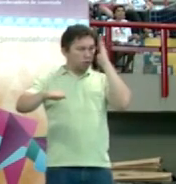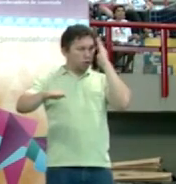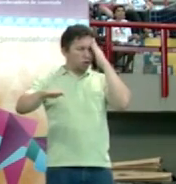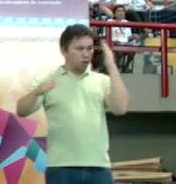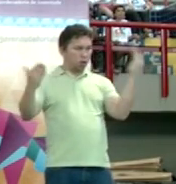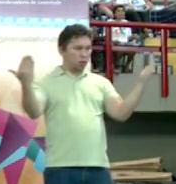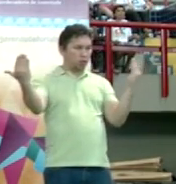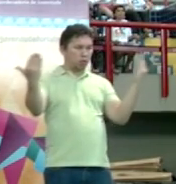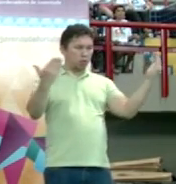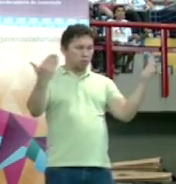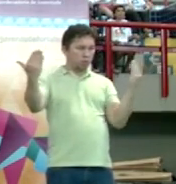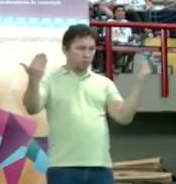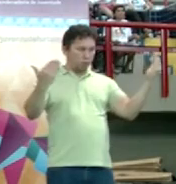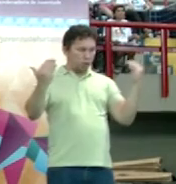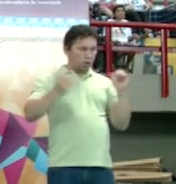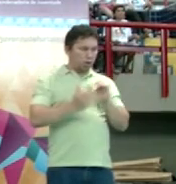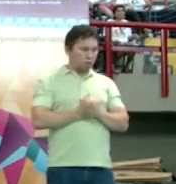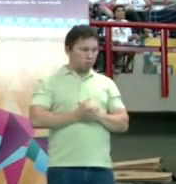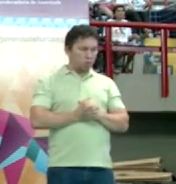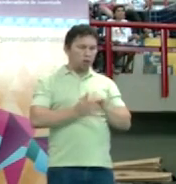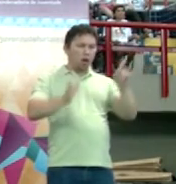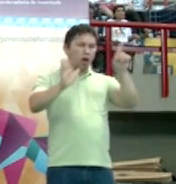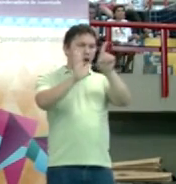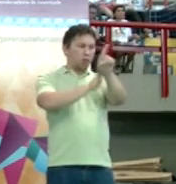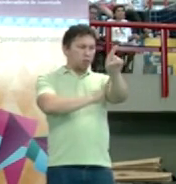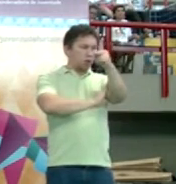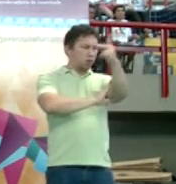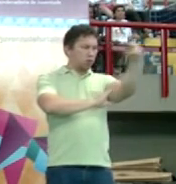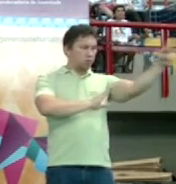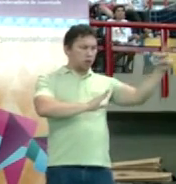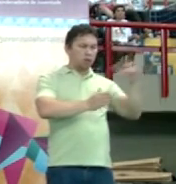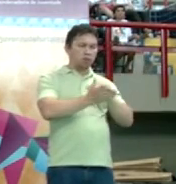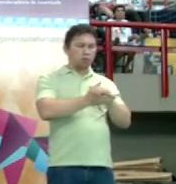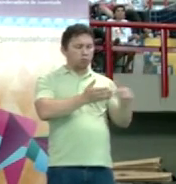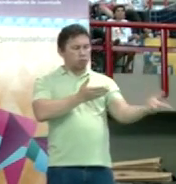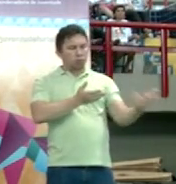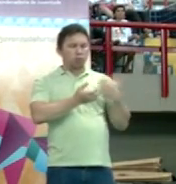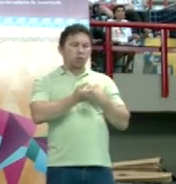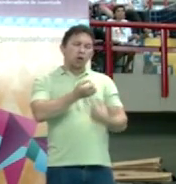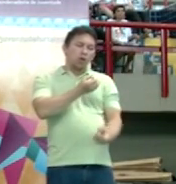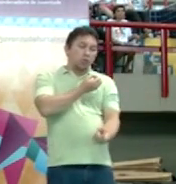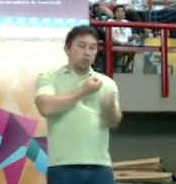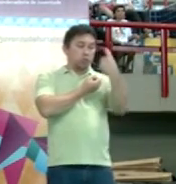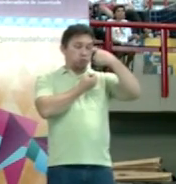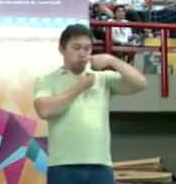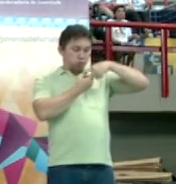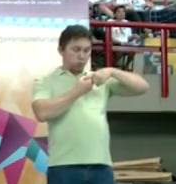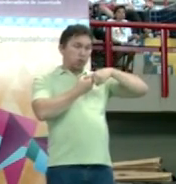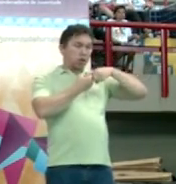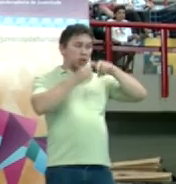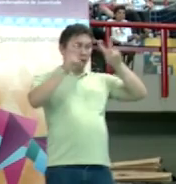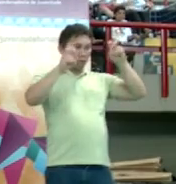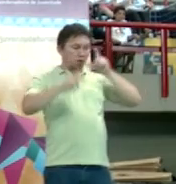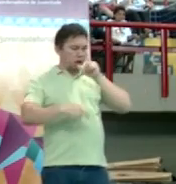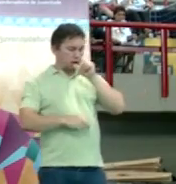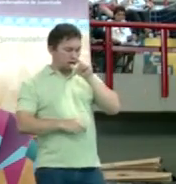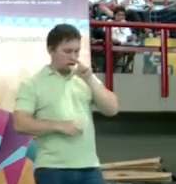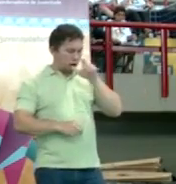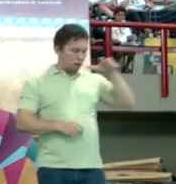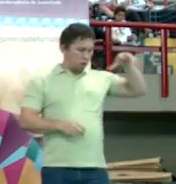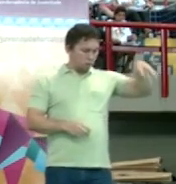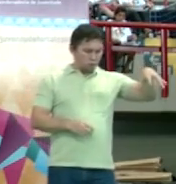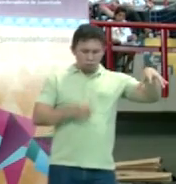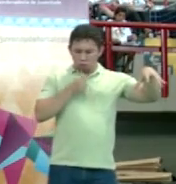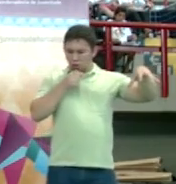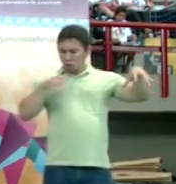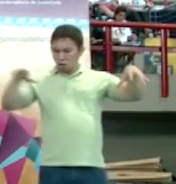analogia? Entenderam? Aí eu pergunto para vocês, voltando lá quando a gente falou de água, se eu